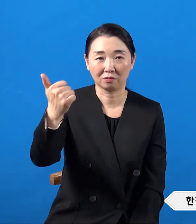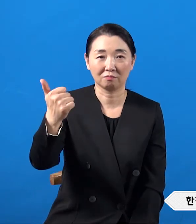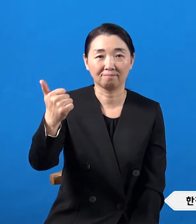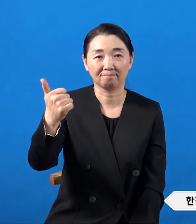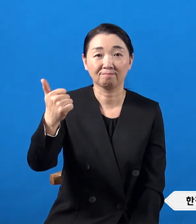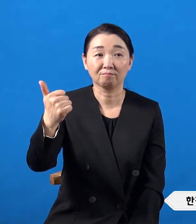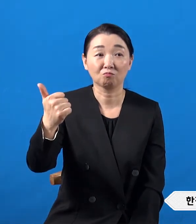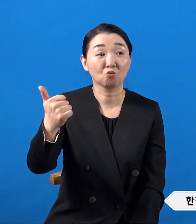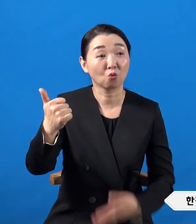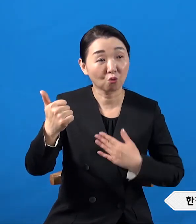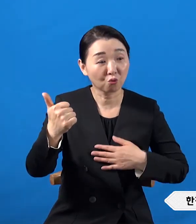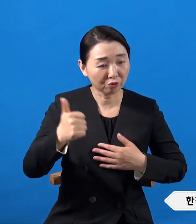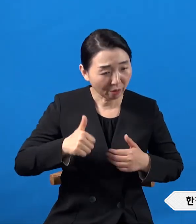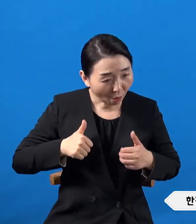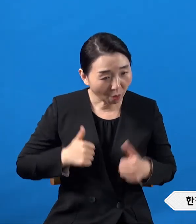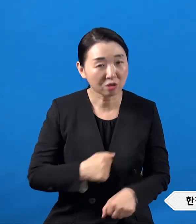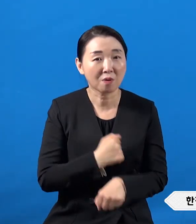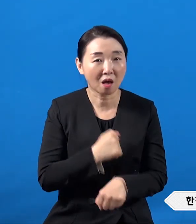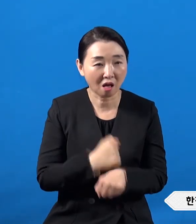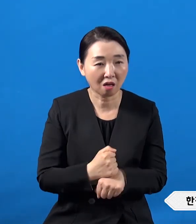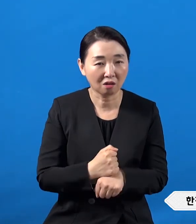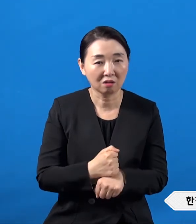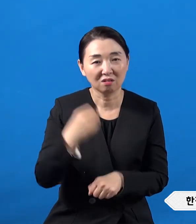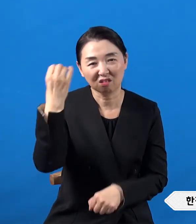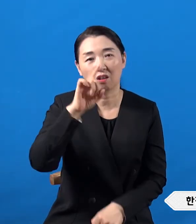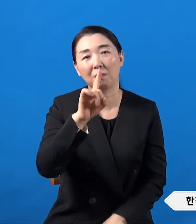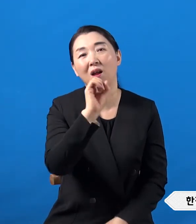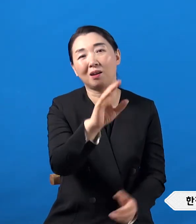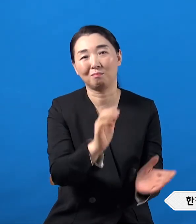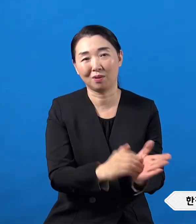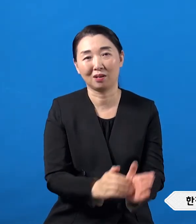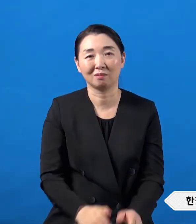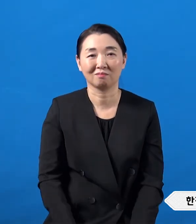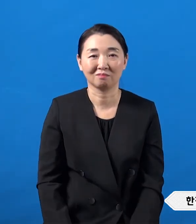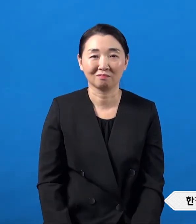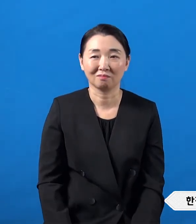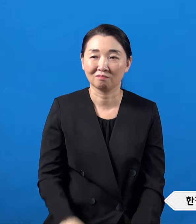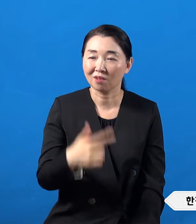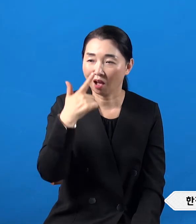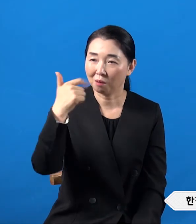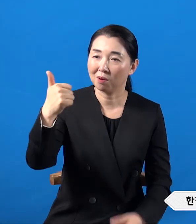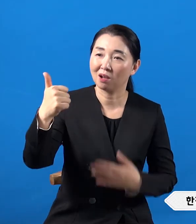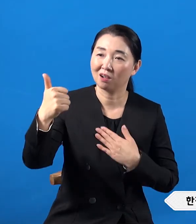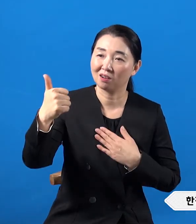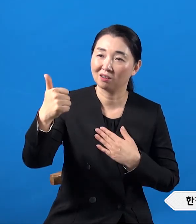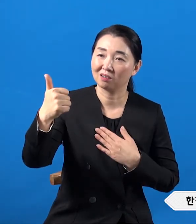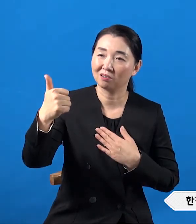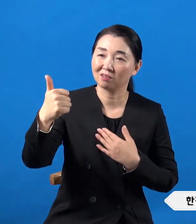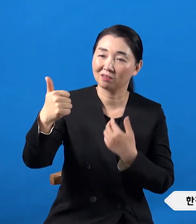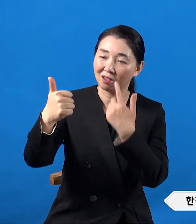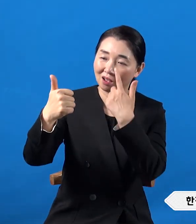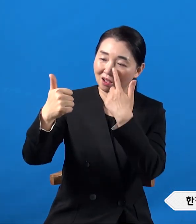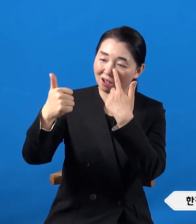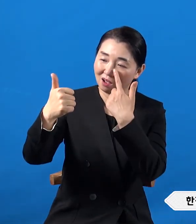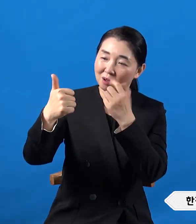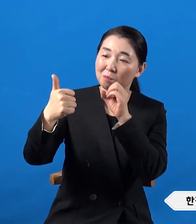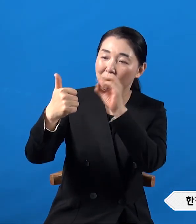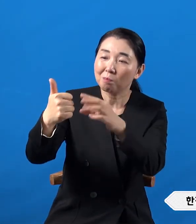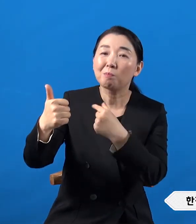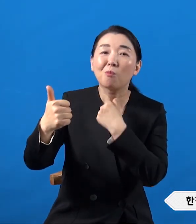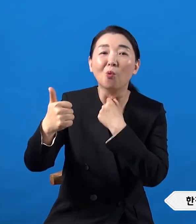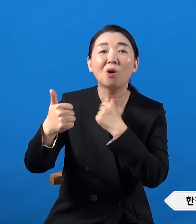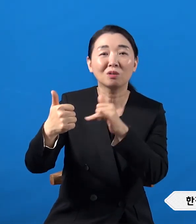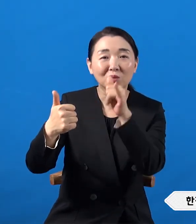아버지가 그래 열심히 해라 무뚝뚝하게 한마디 하십니다. 아버지, 저 아버지께 드릴 말씀이